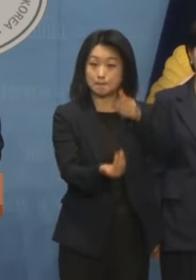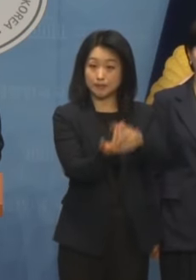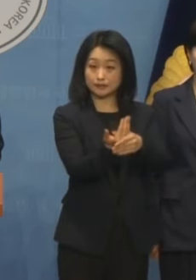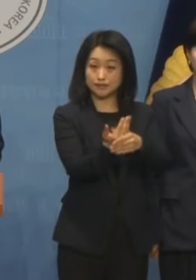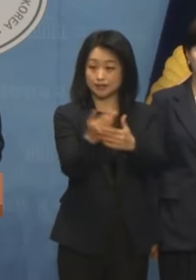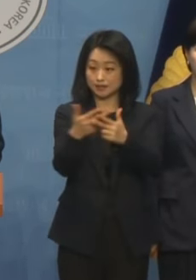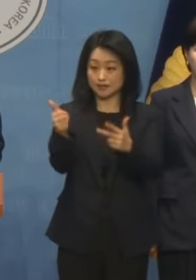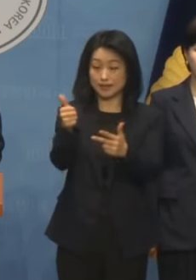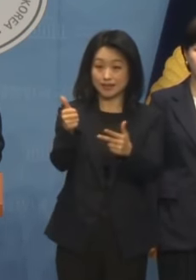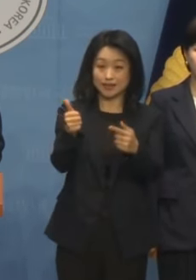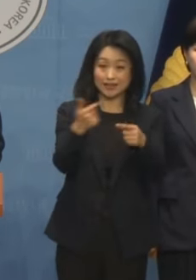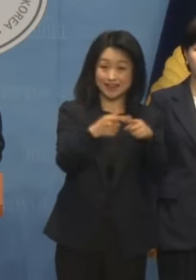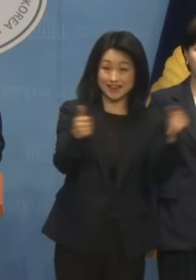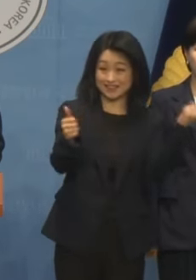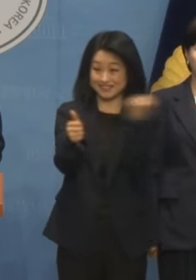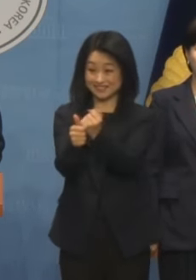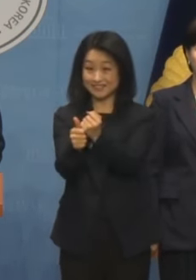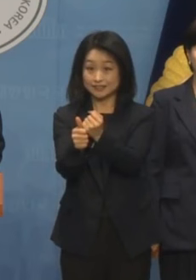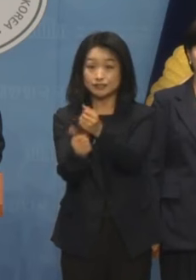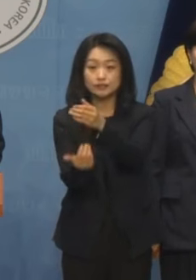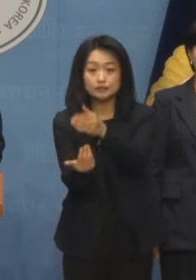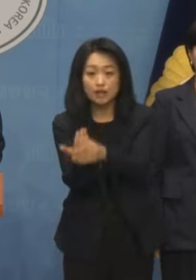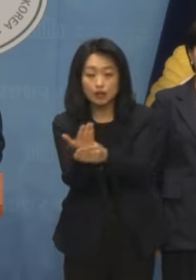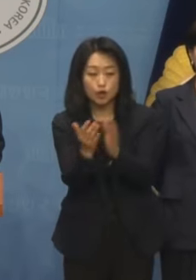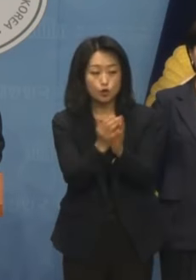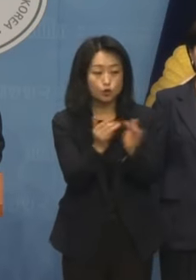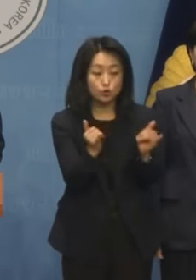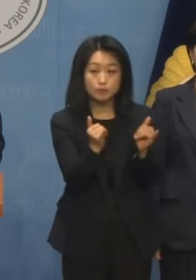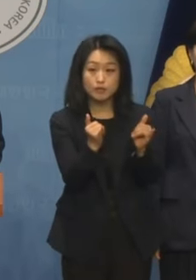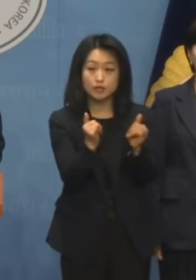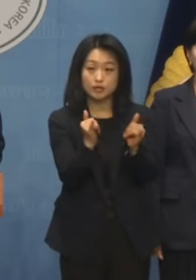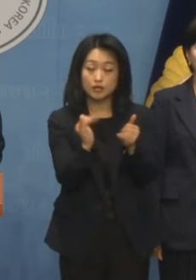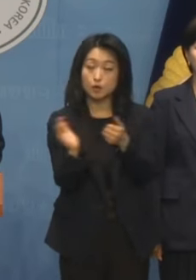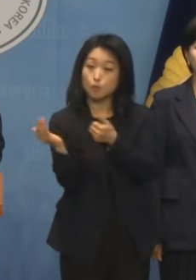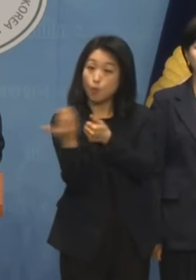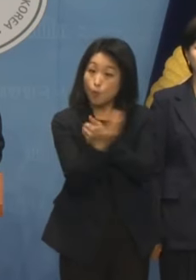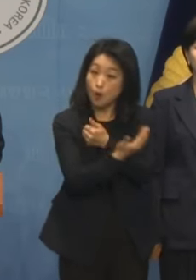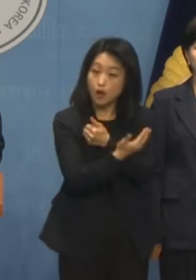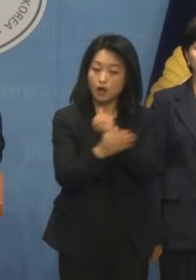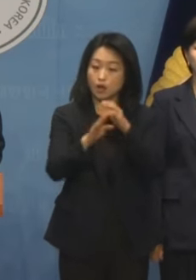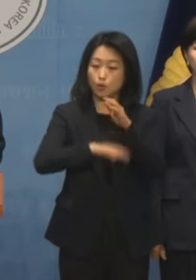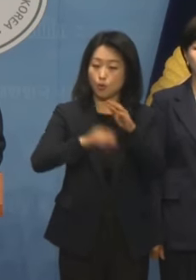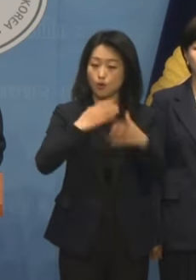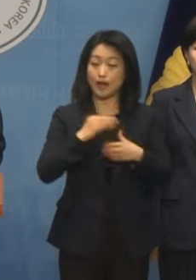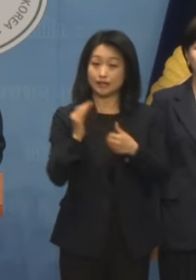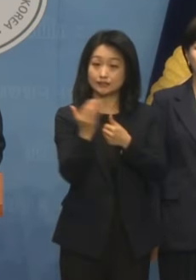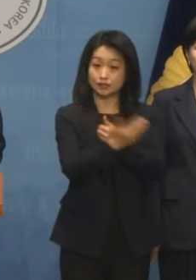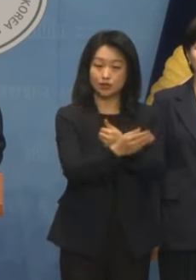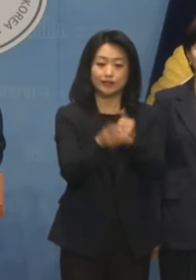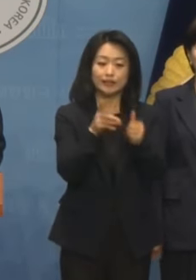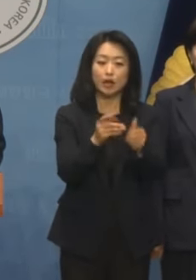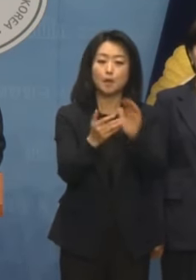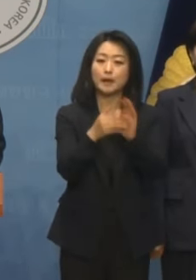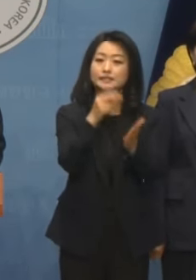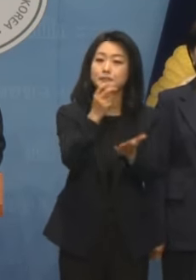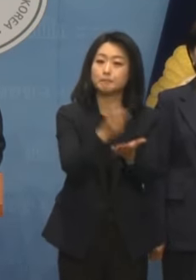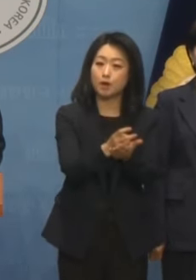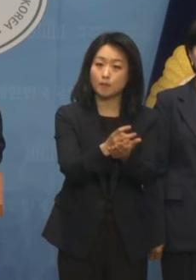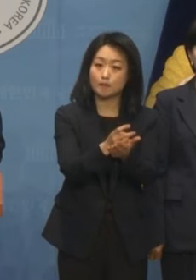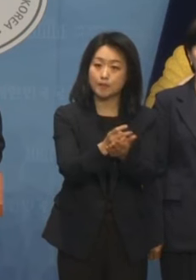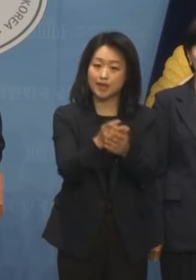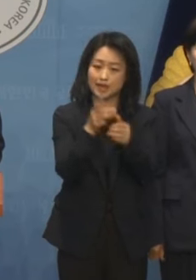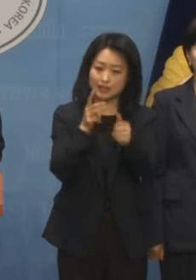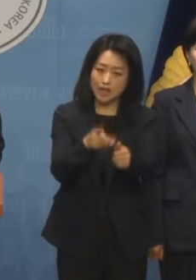대표 피습 사건과 관련하여 국민 보호와 공공 안전을 위한 테러 방지법에 따른 테러로